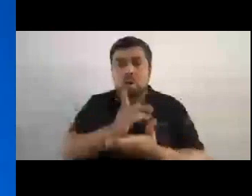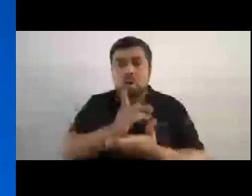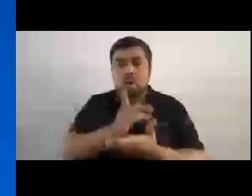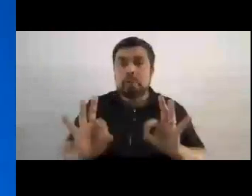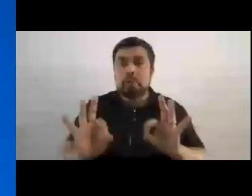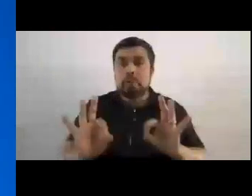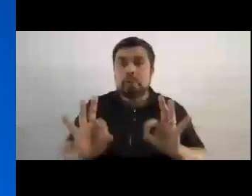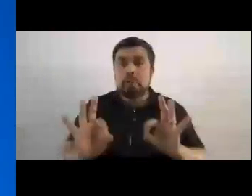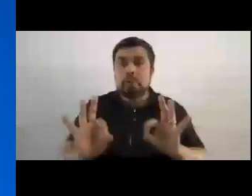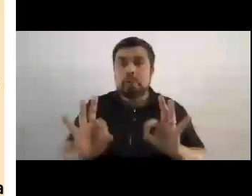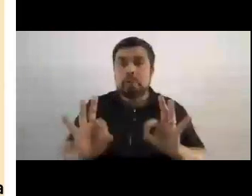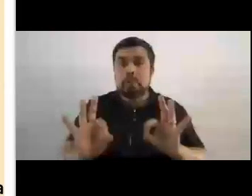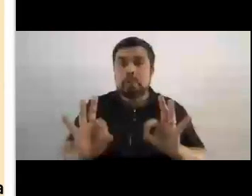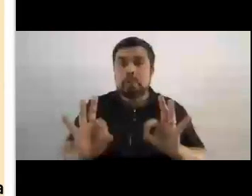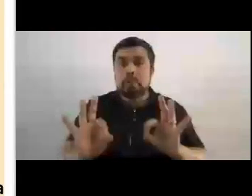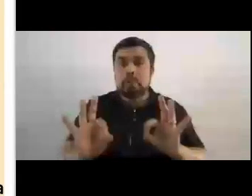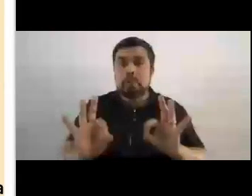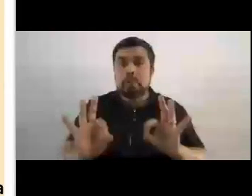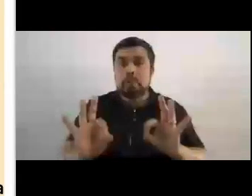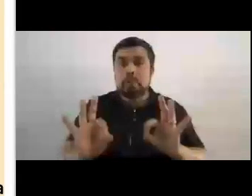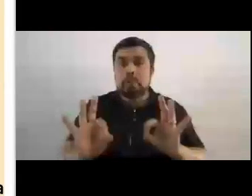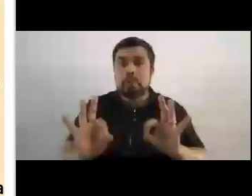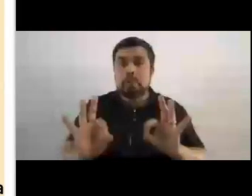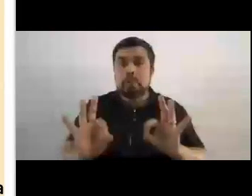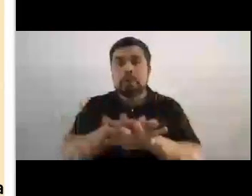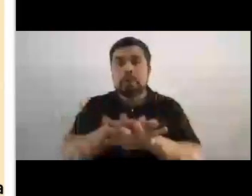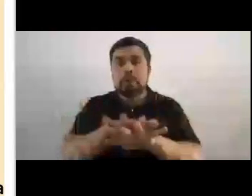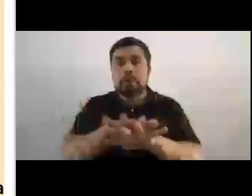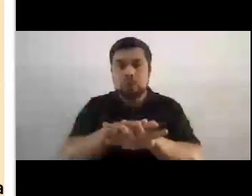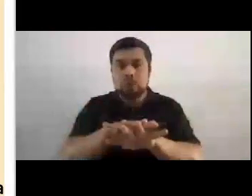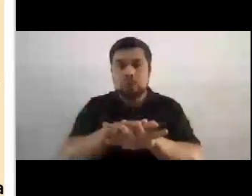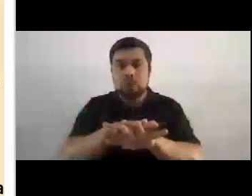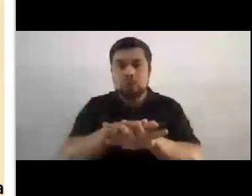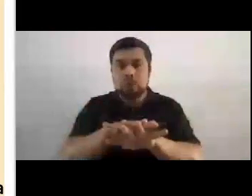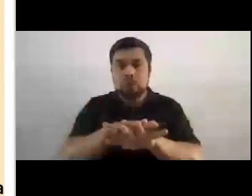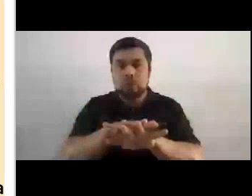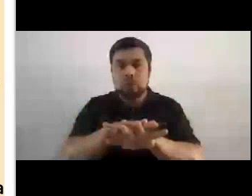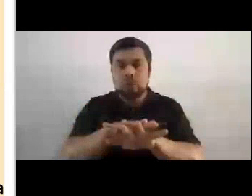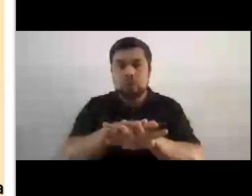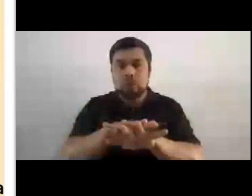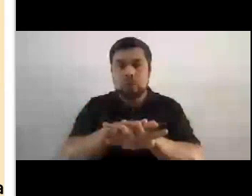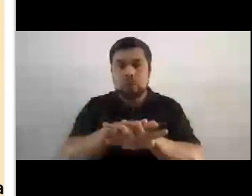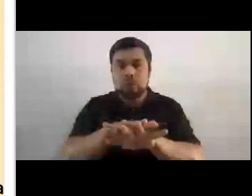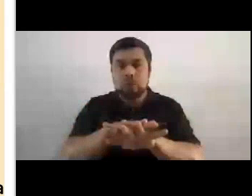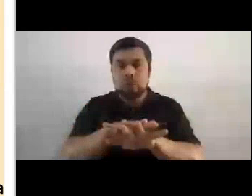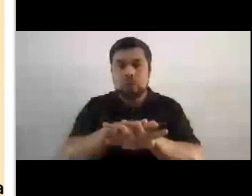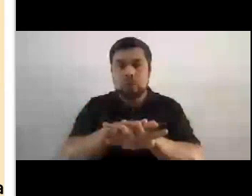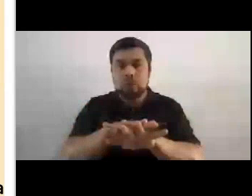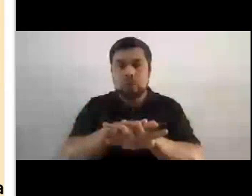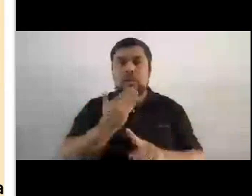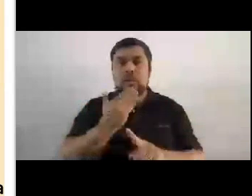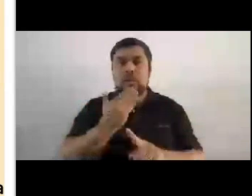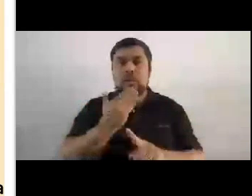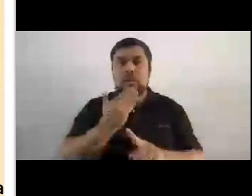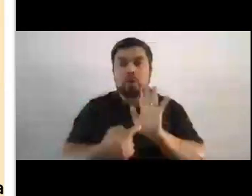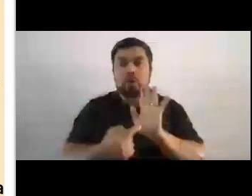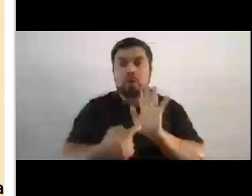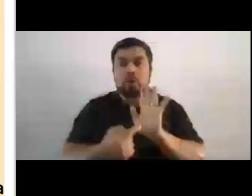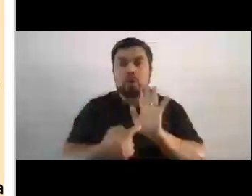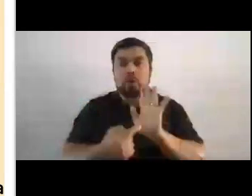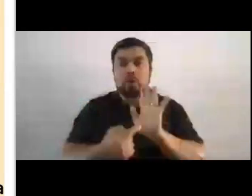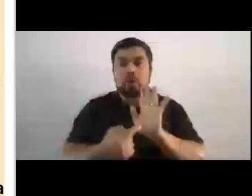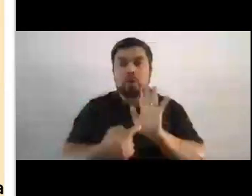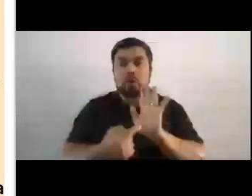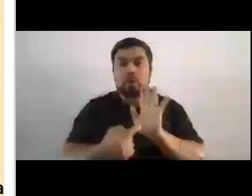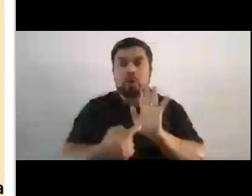programas de integración escolar. Y también les voy a mostrar algunos elementos